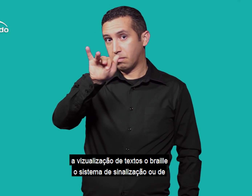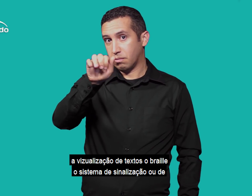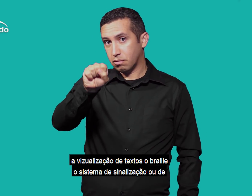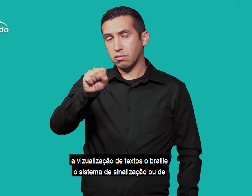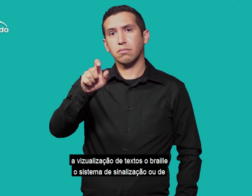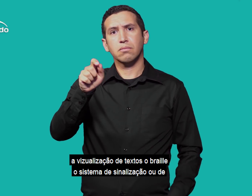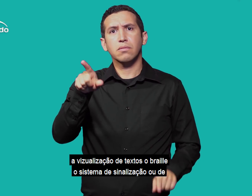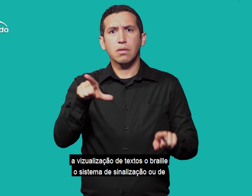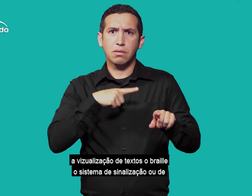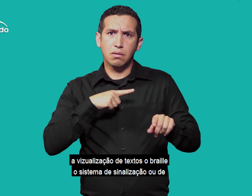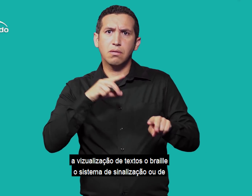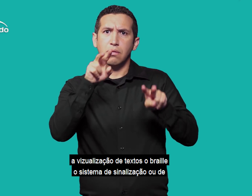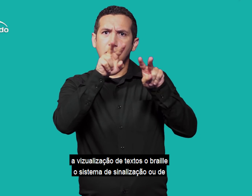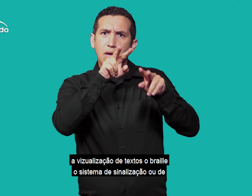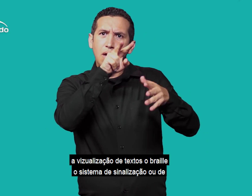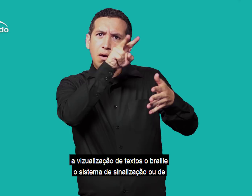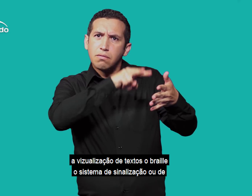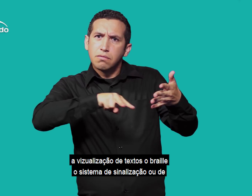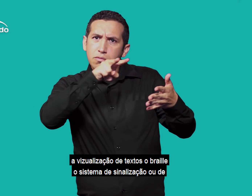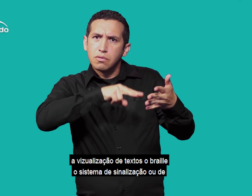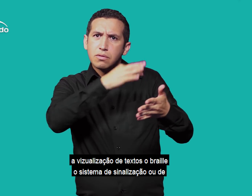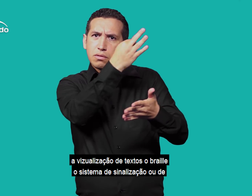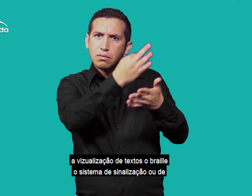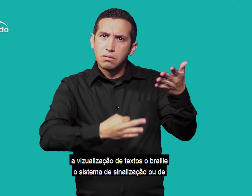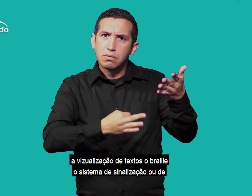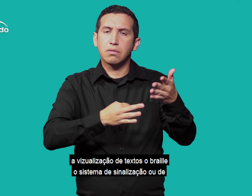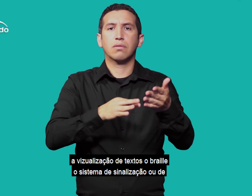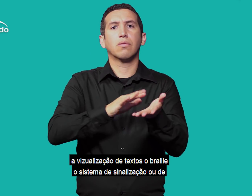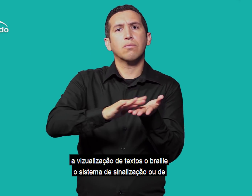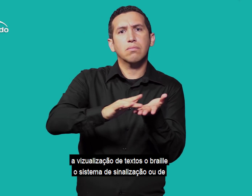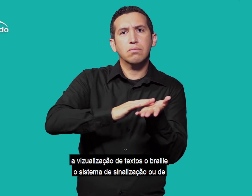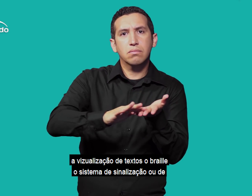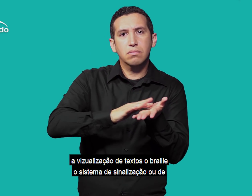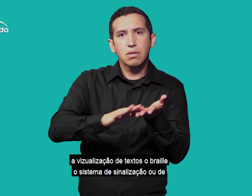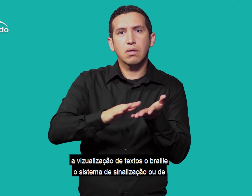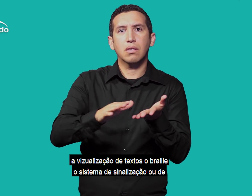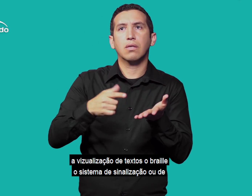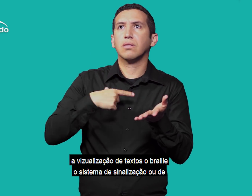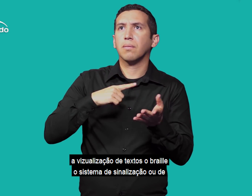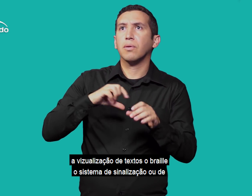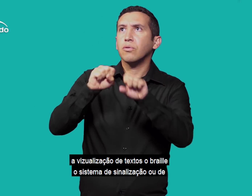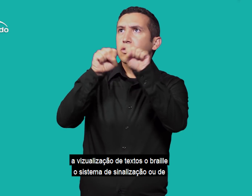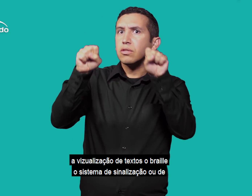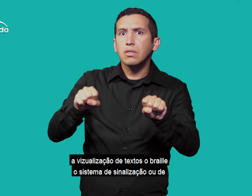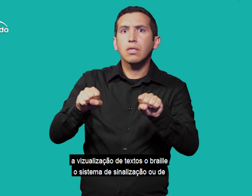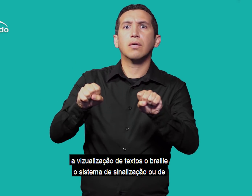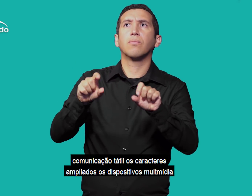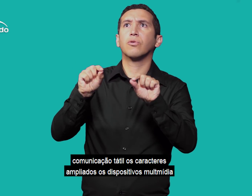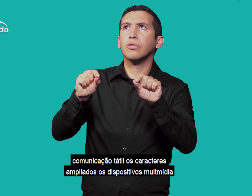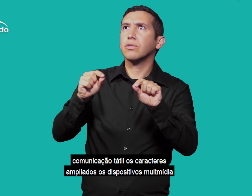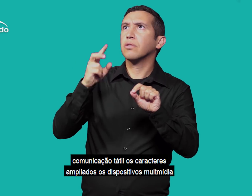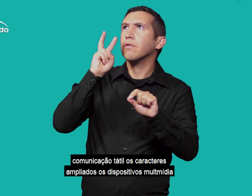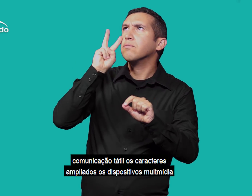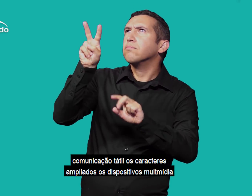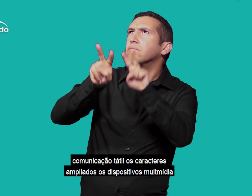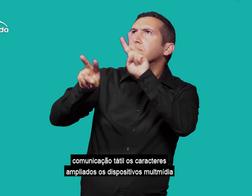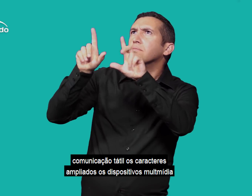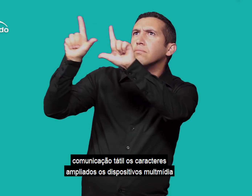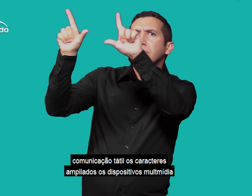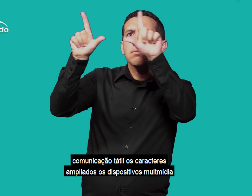a visualização de textos o braille o sistema de sinalização ou de comunicação tátil os